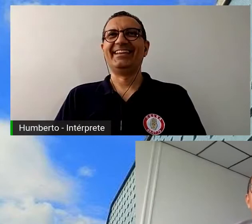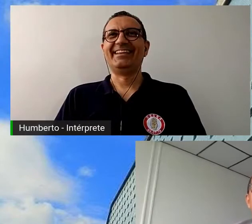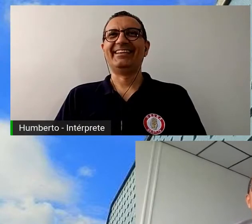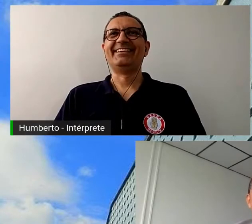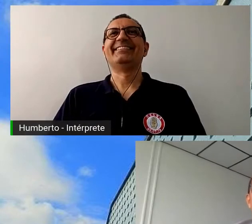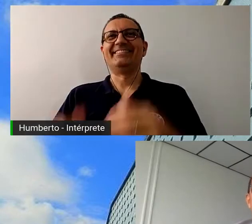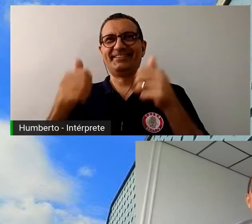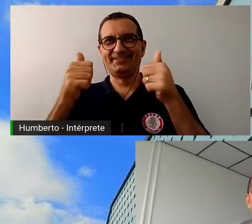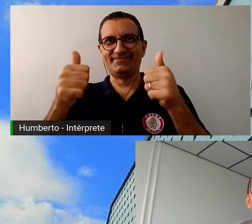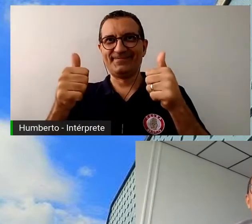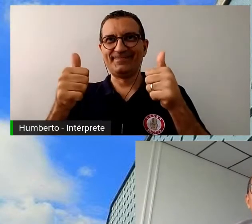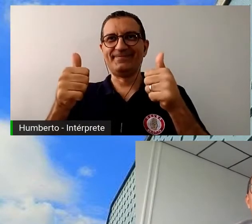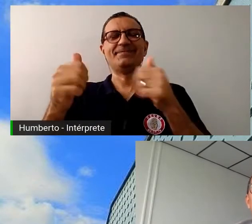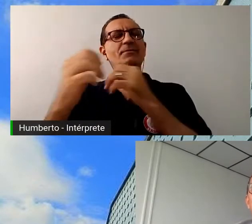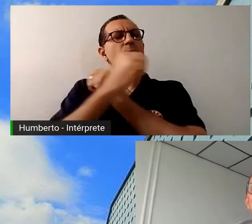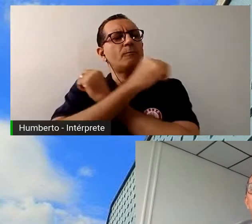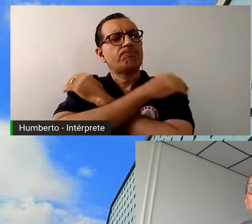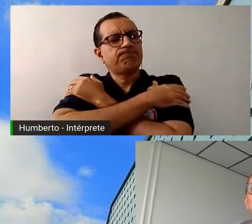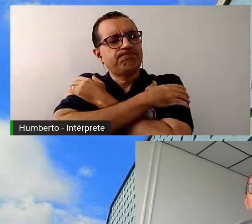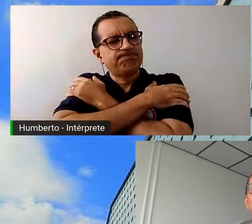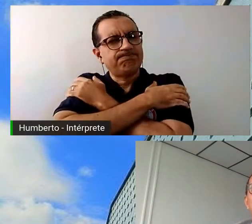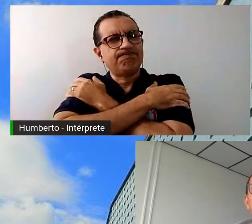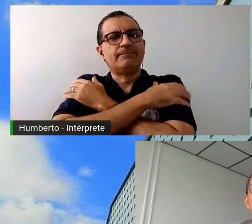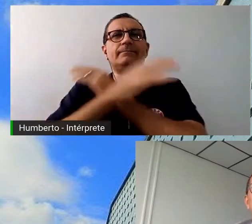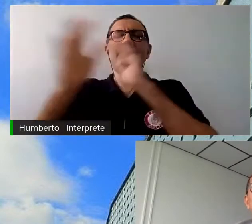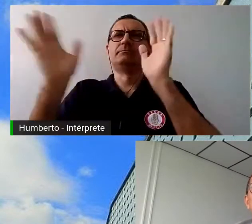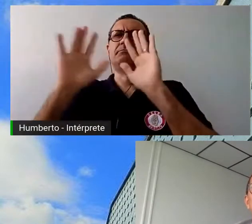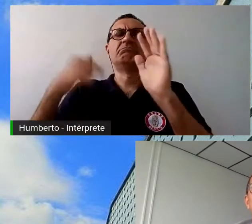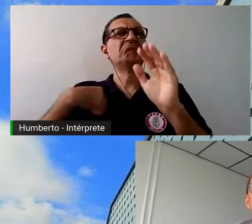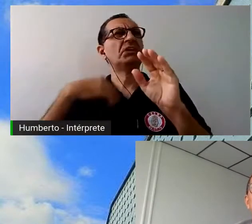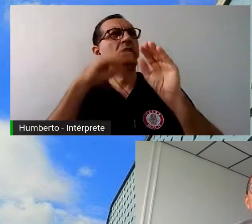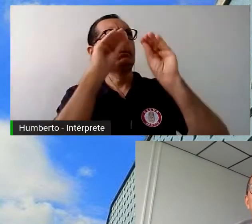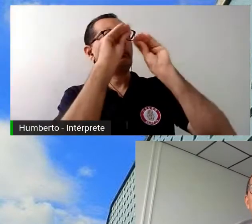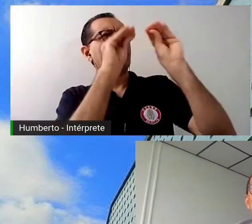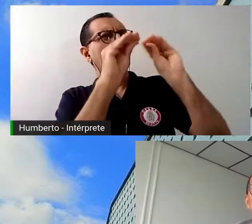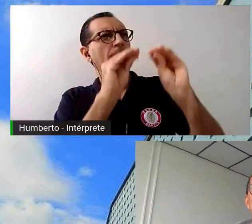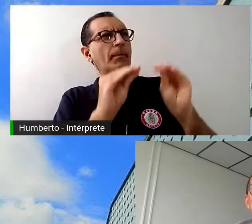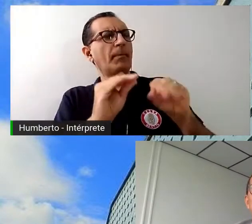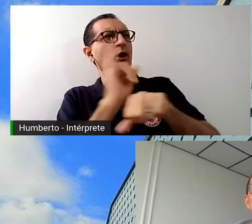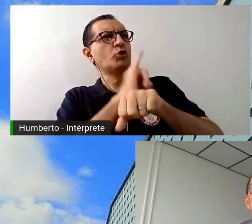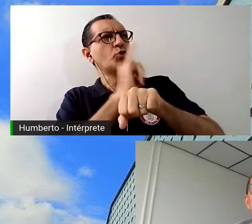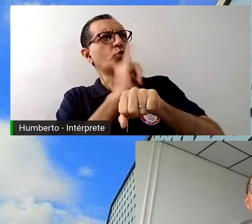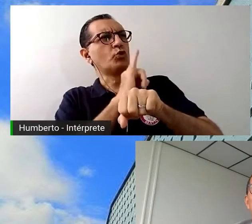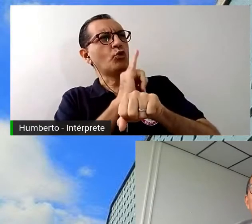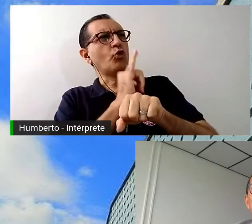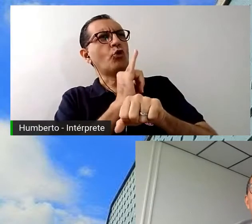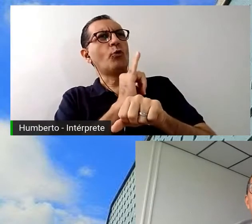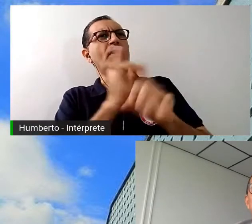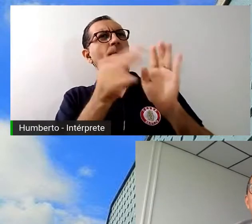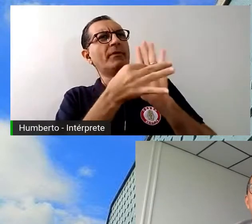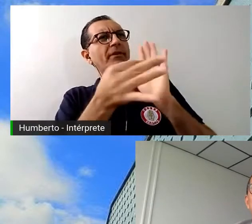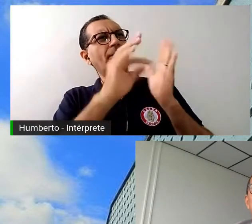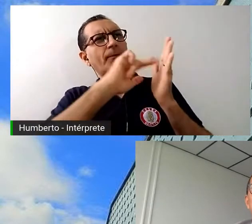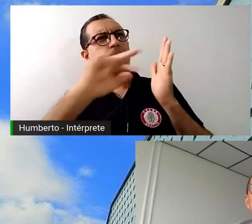bom? Um forte abraço, gente. Muitos comentários aqui no YouTube. Vamos disponibilizar, sim, o texto.